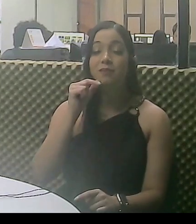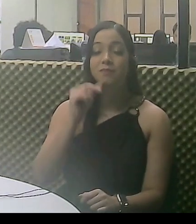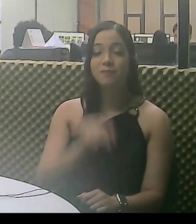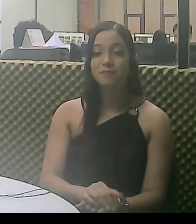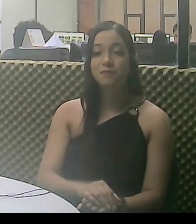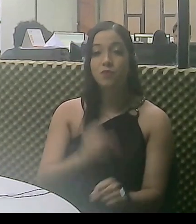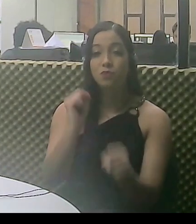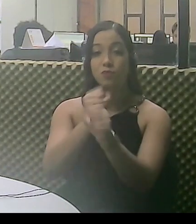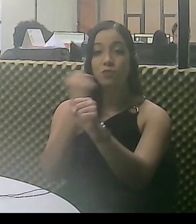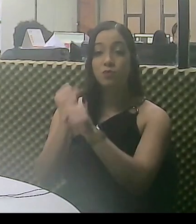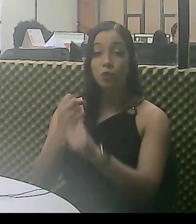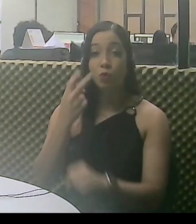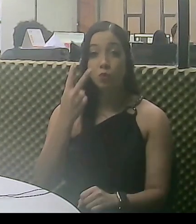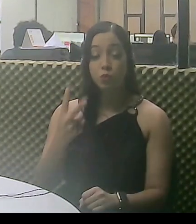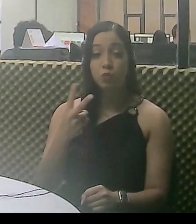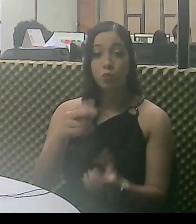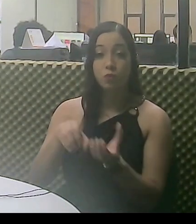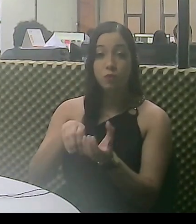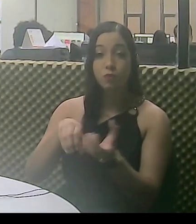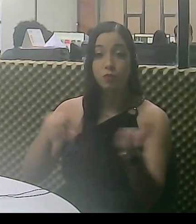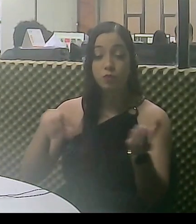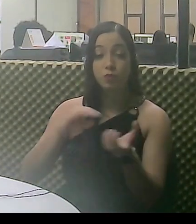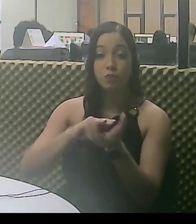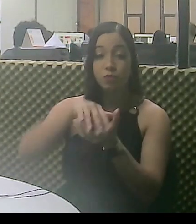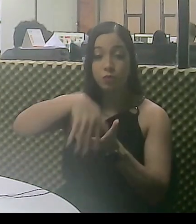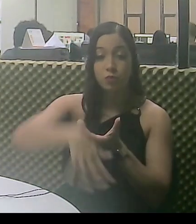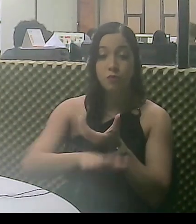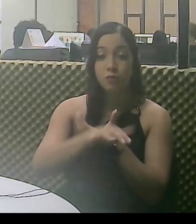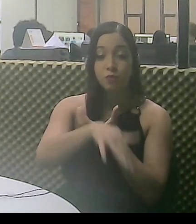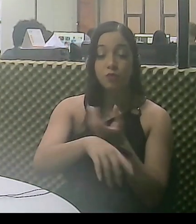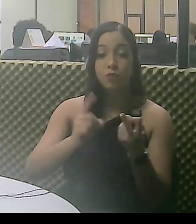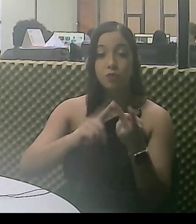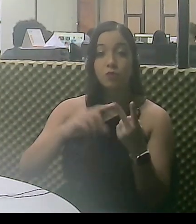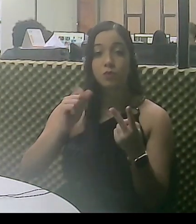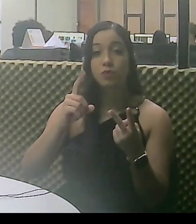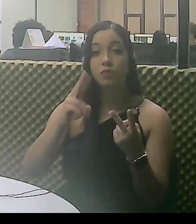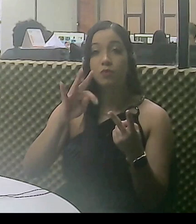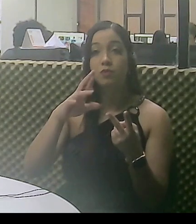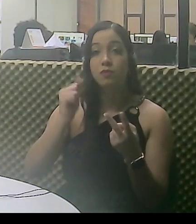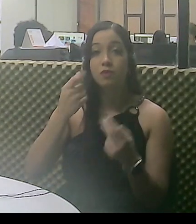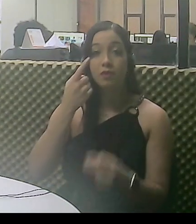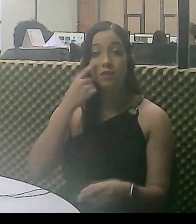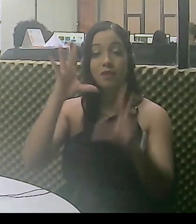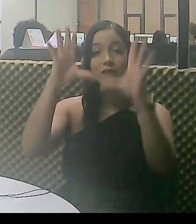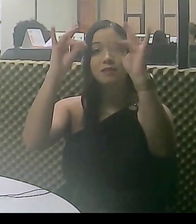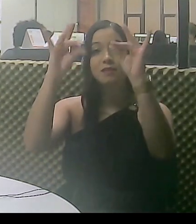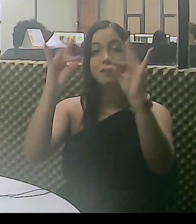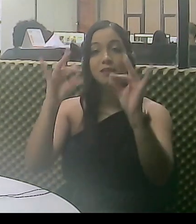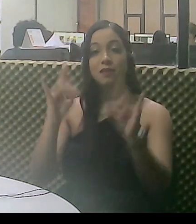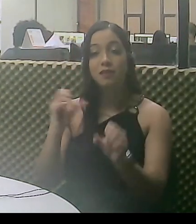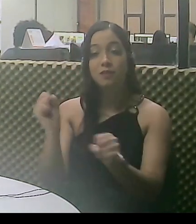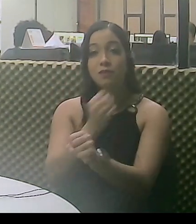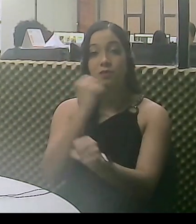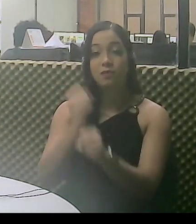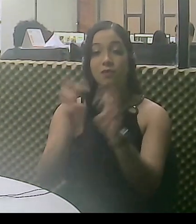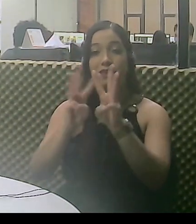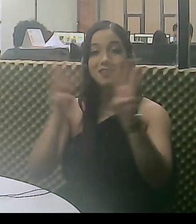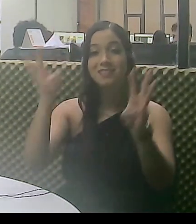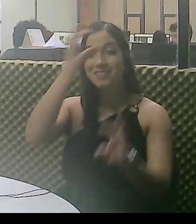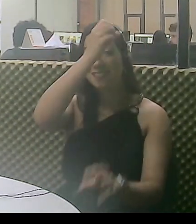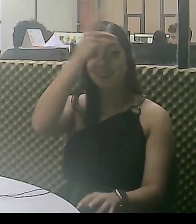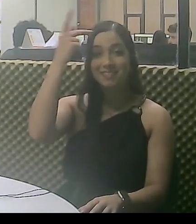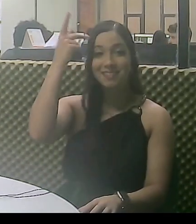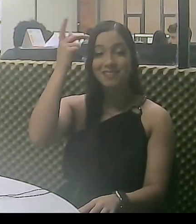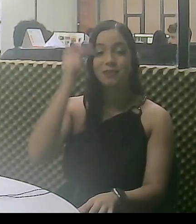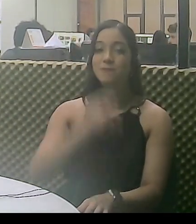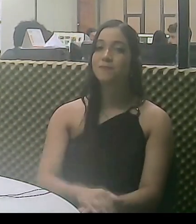Serão construídos 2 troncos coletores de esgoto e uma adutora. Confira o detalhamento de cada obra no portal da Prefeitura.